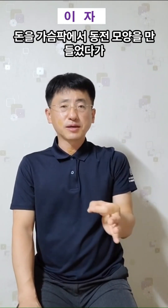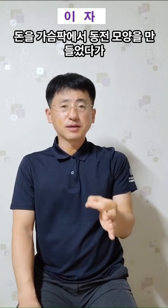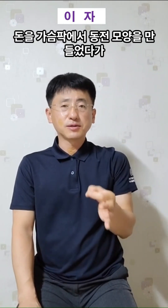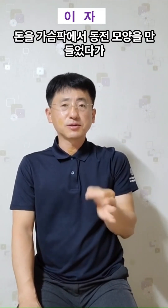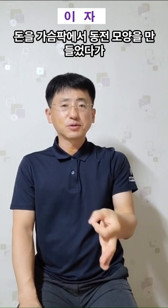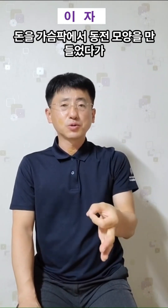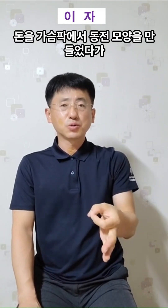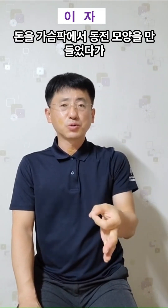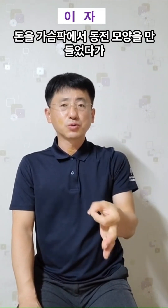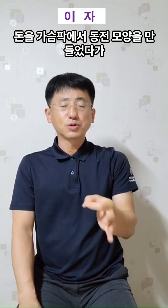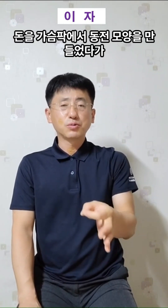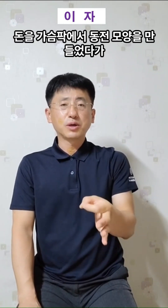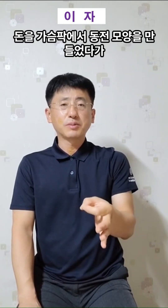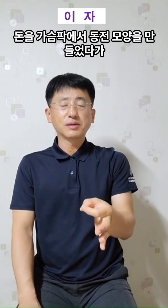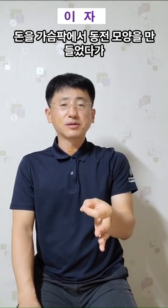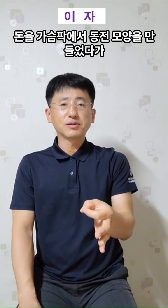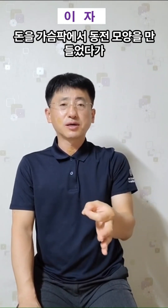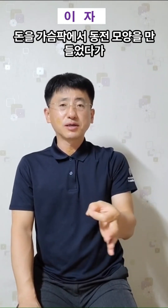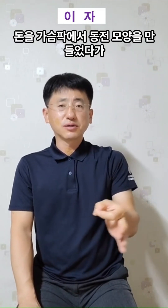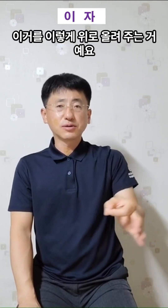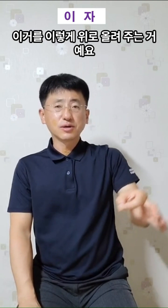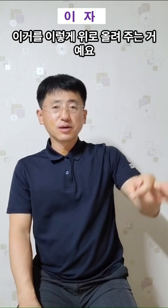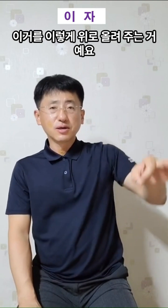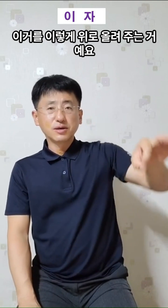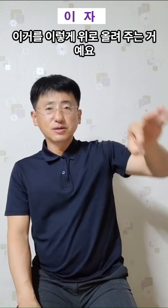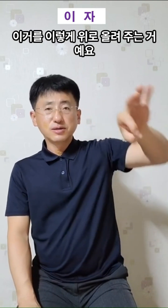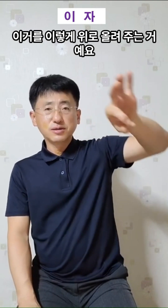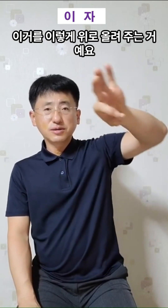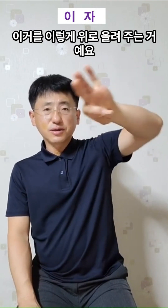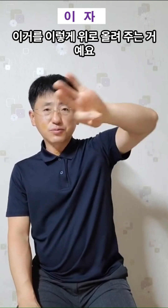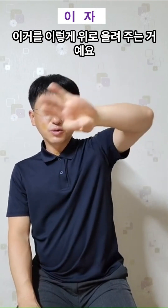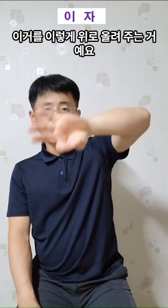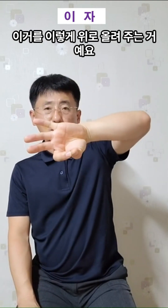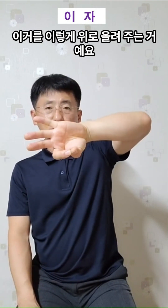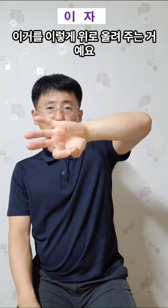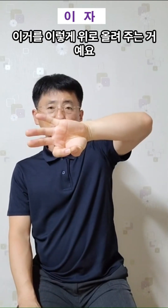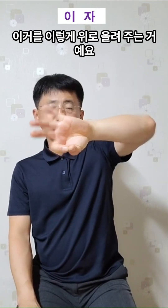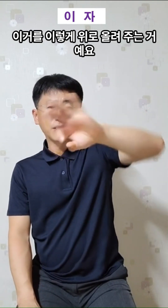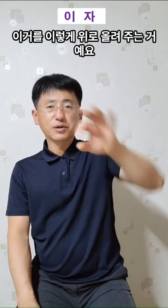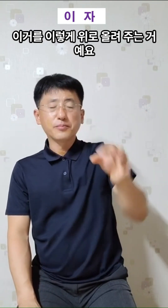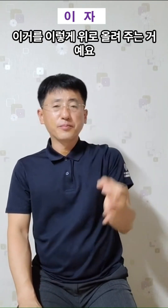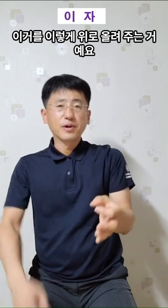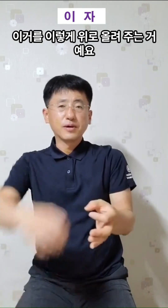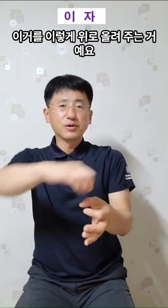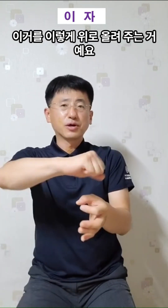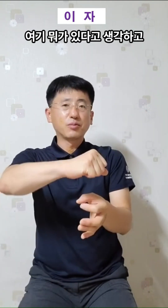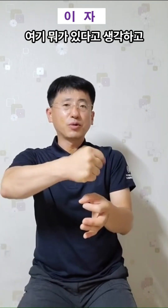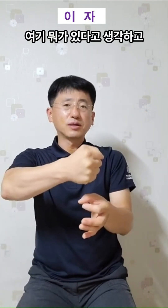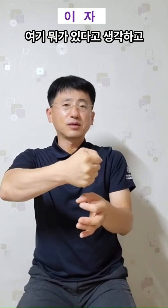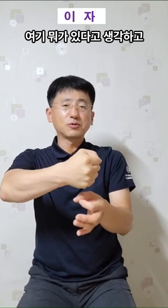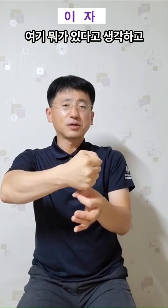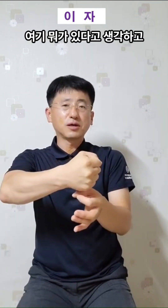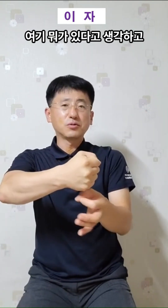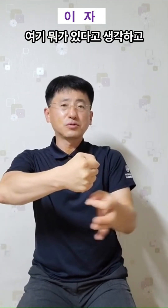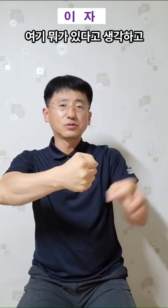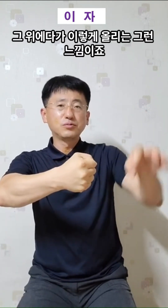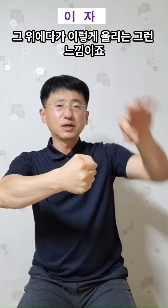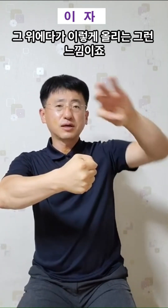가슴팍에 해서 동전 모양을 만들었다가 이거를 이렇게 위로 올려주는 거예요. 여기 뭐가 있다고 생각하고 그 위에다가